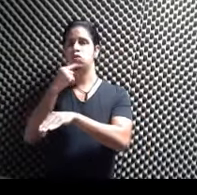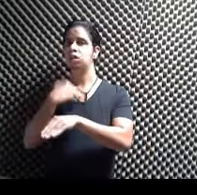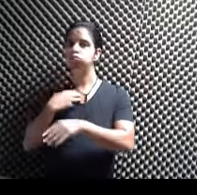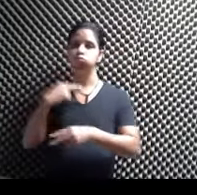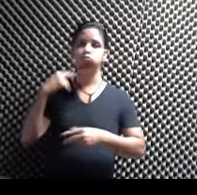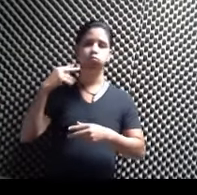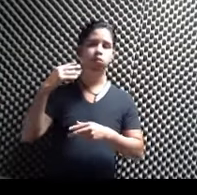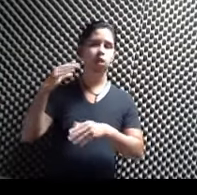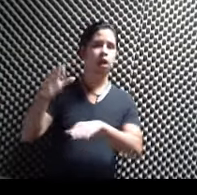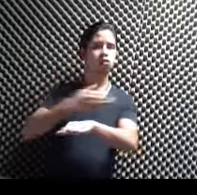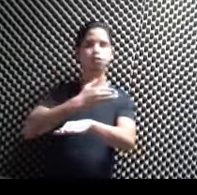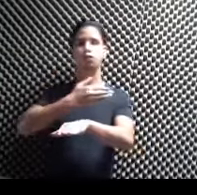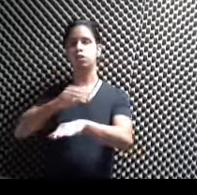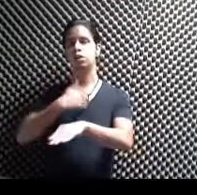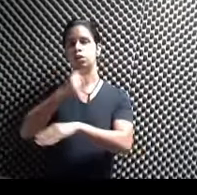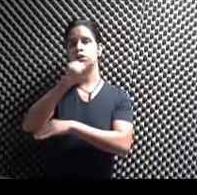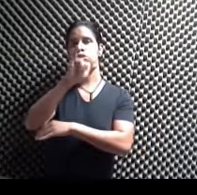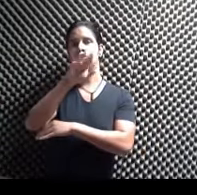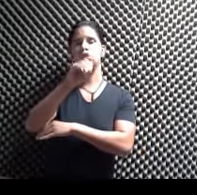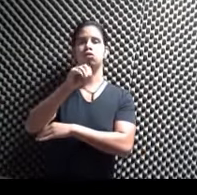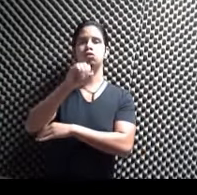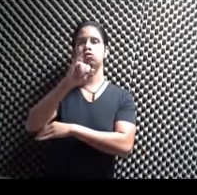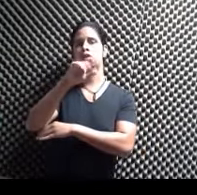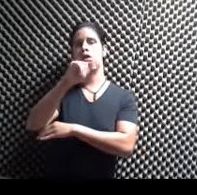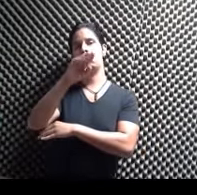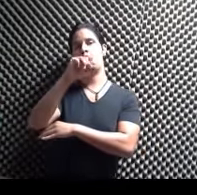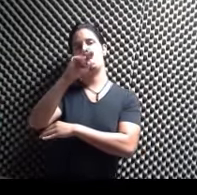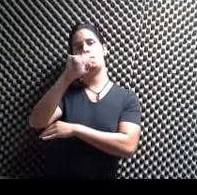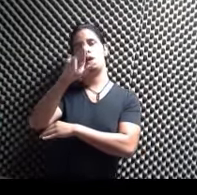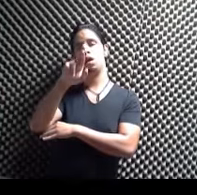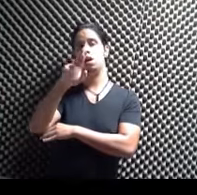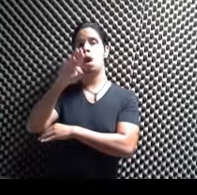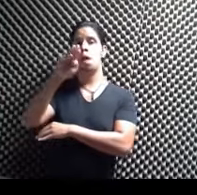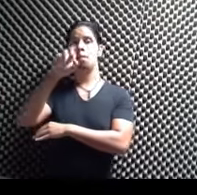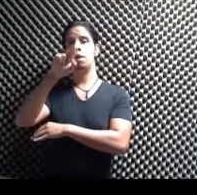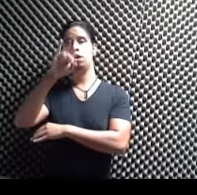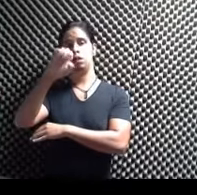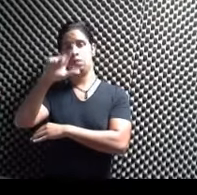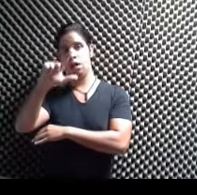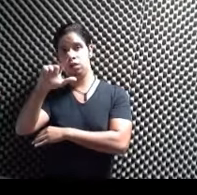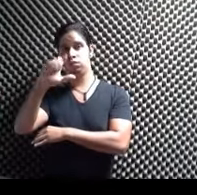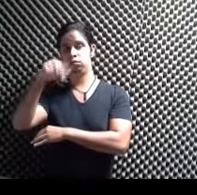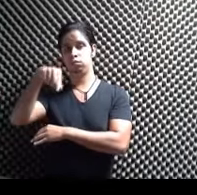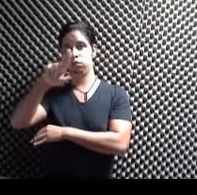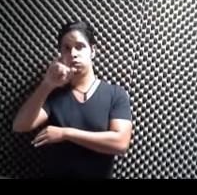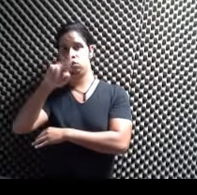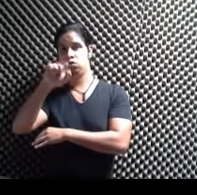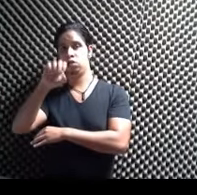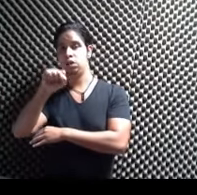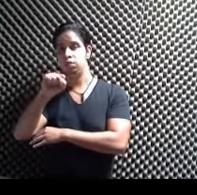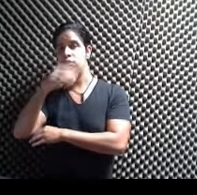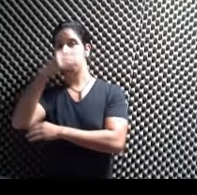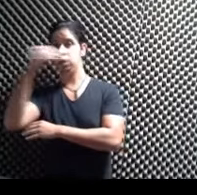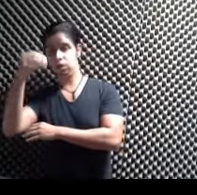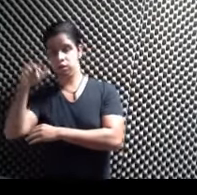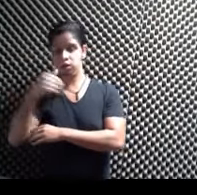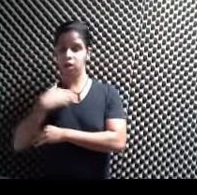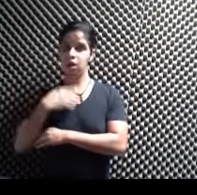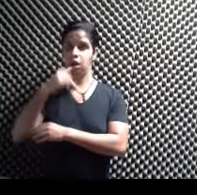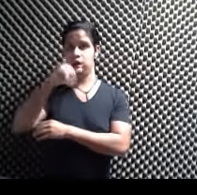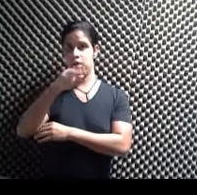Charlie Hernández, Trío Cielo Mar, Eddie Santana y Maribel Quiñones, que también canta varios números. Y aquí yo veo a Jíbaro de Puerto Rico. Y Jíbaro de